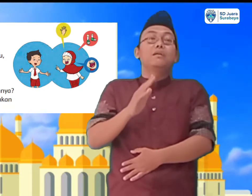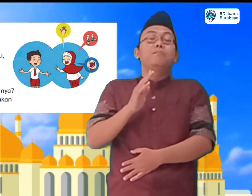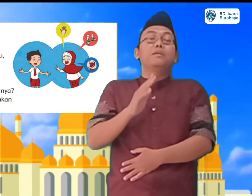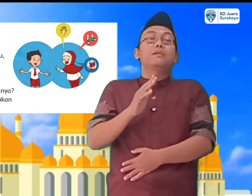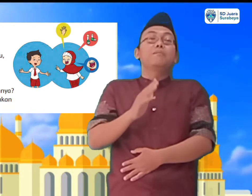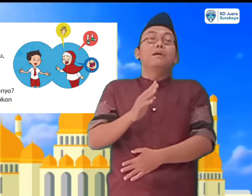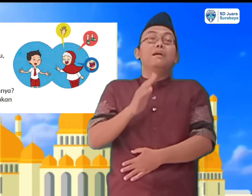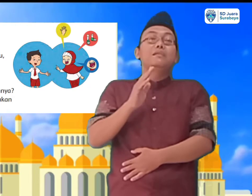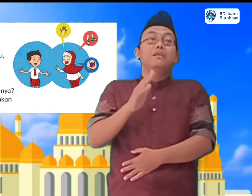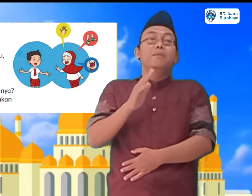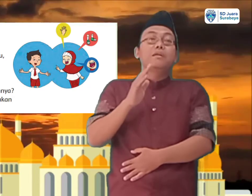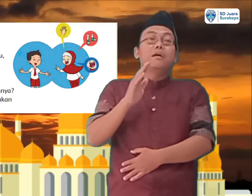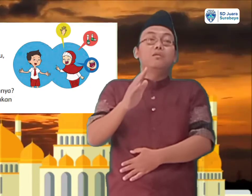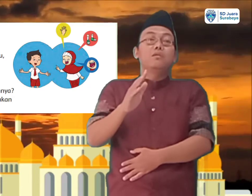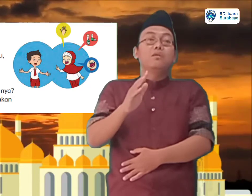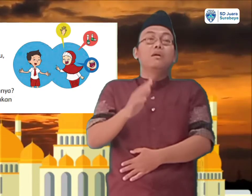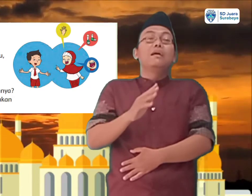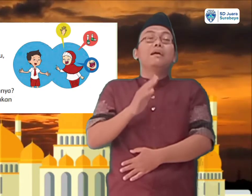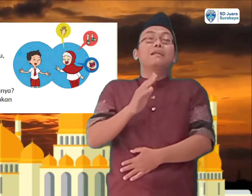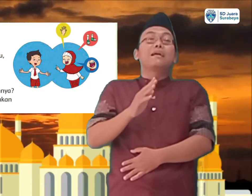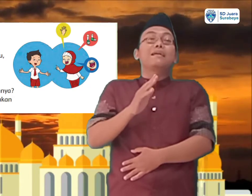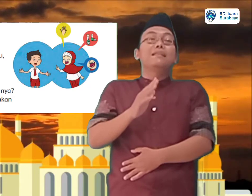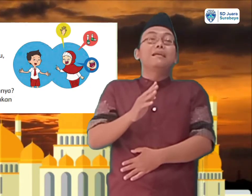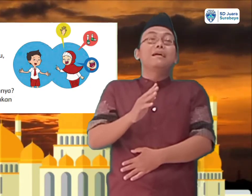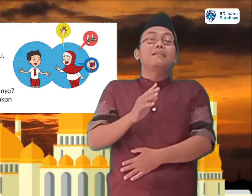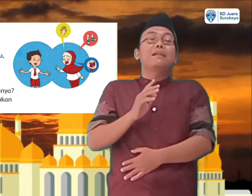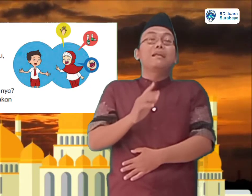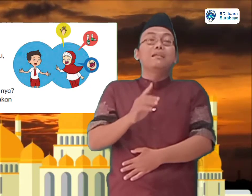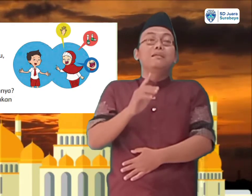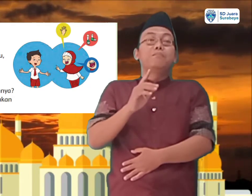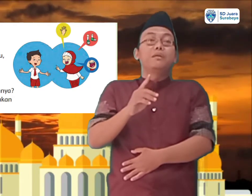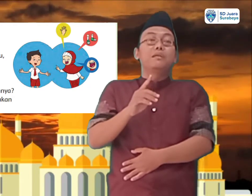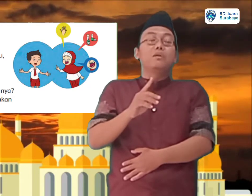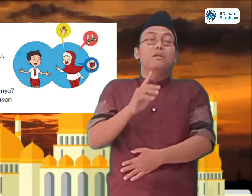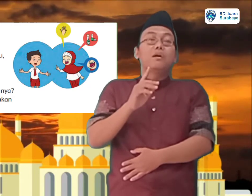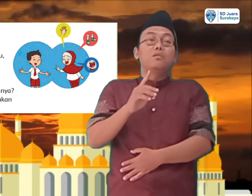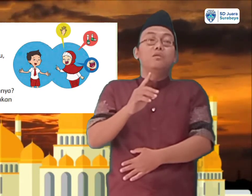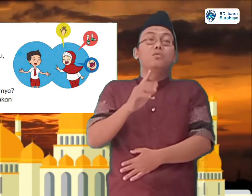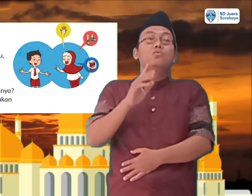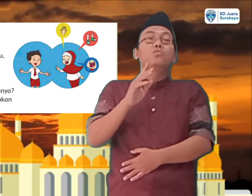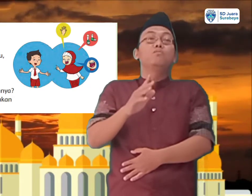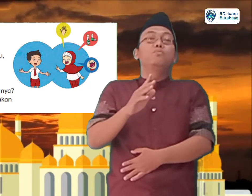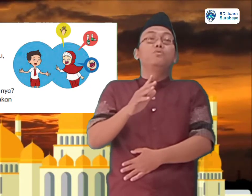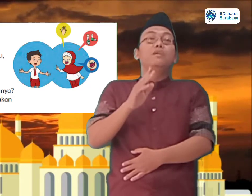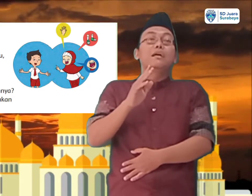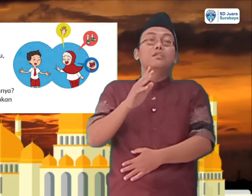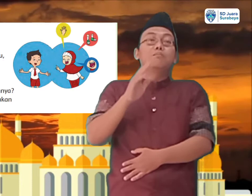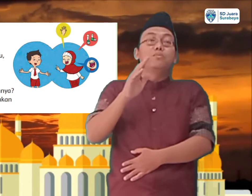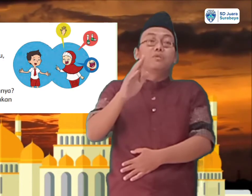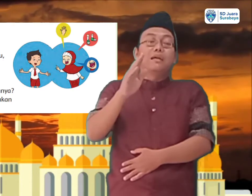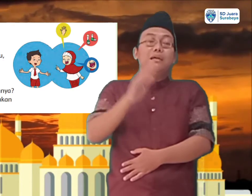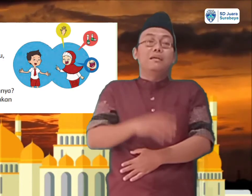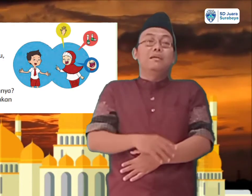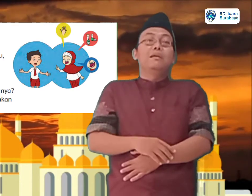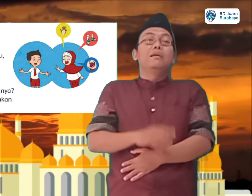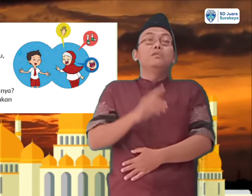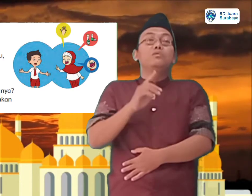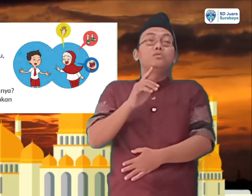Allah karena kita telah diberi oleh Allah tubuh yang sempurna. Coba kita bayangkan